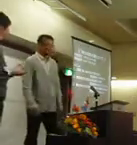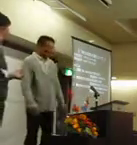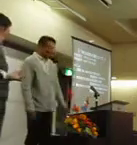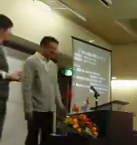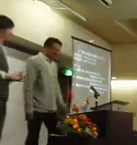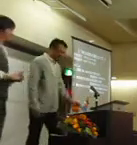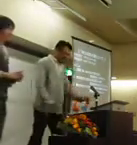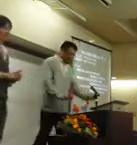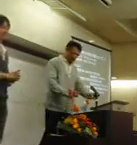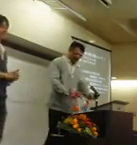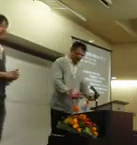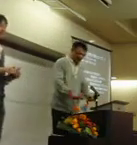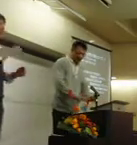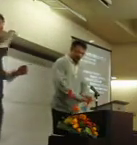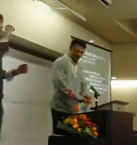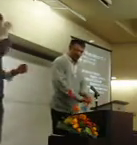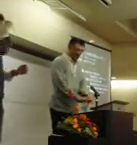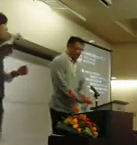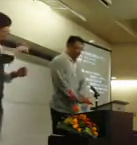ここに、